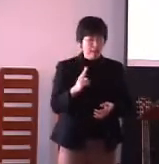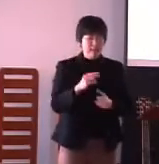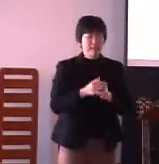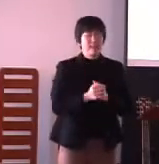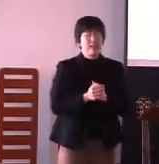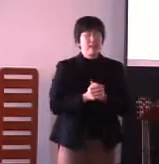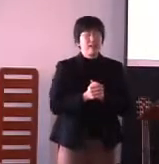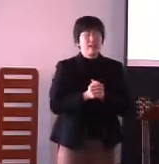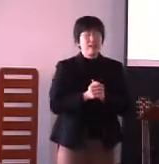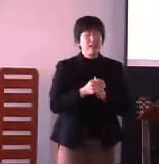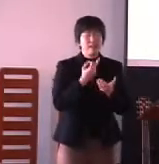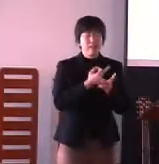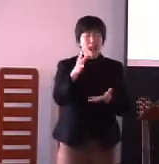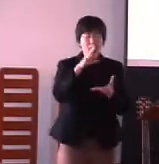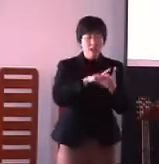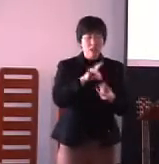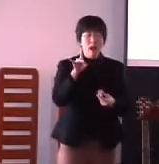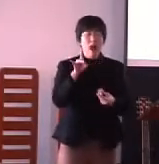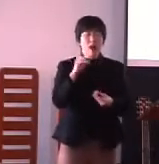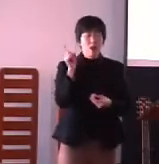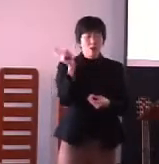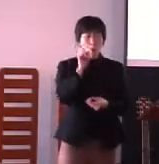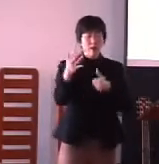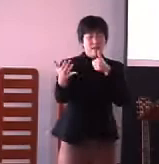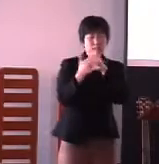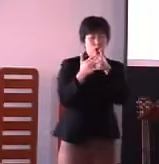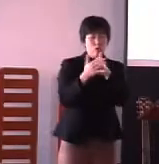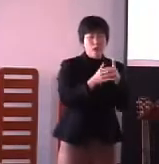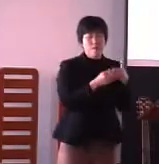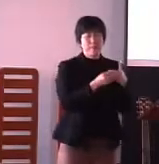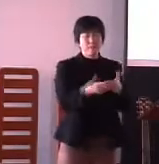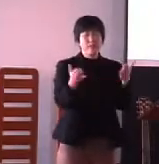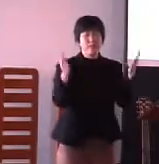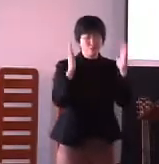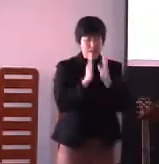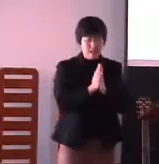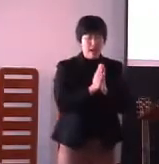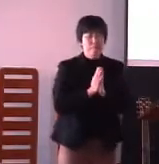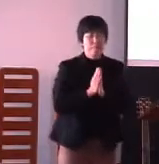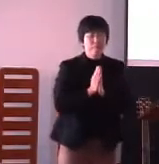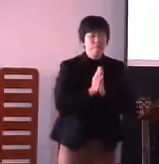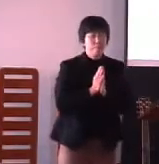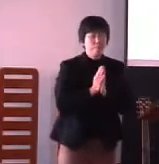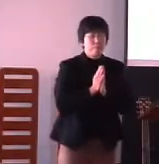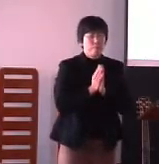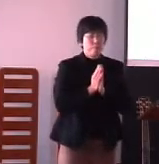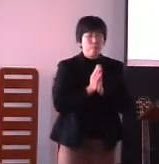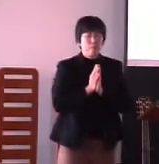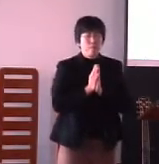できますように、聖霊様の助けによってお願いします。